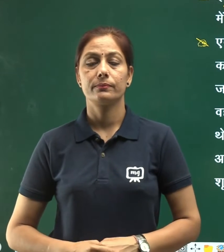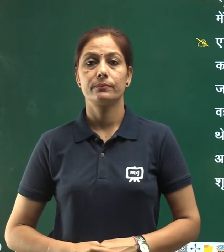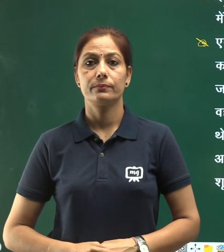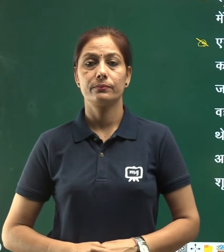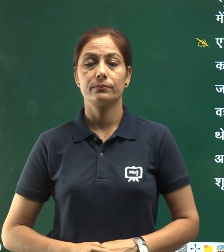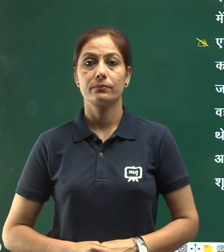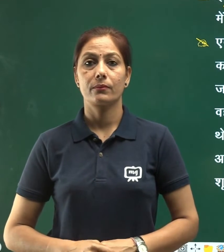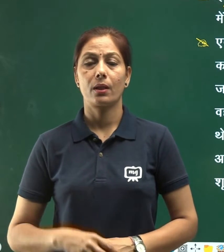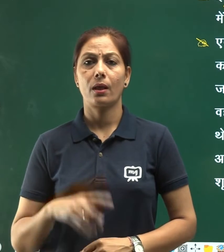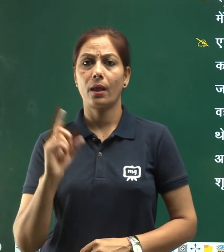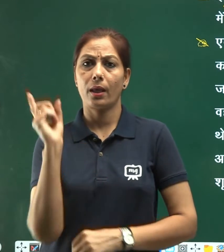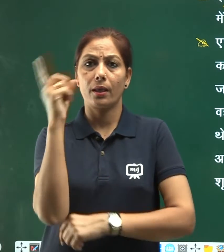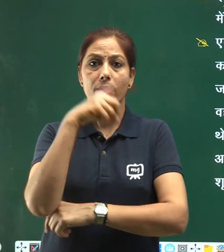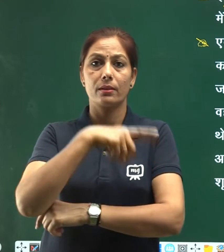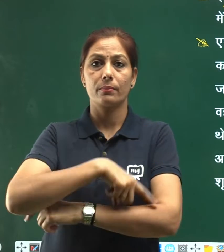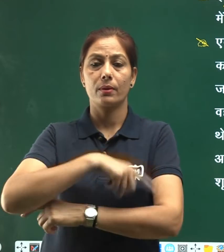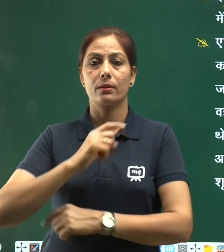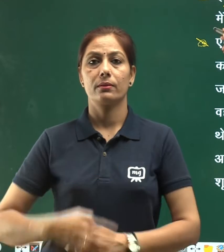एक दिन में